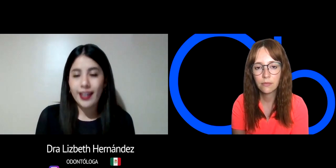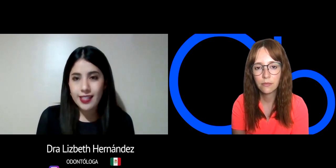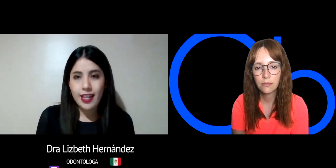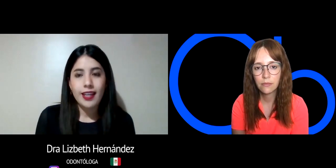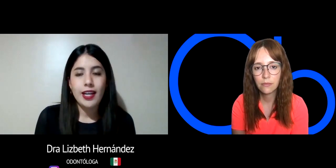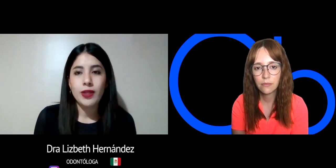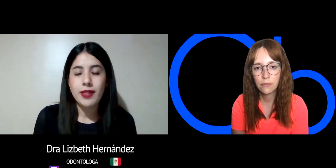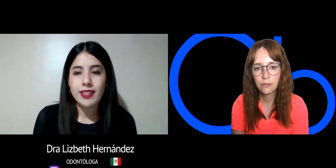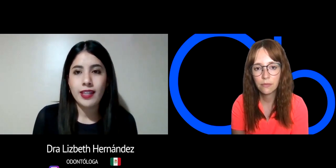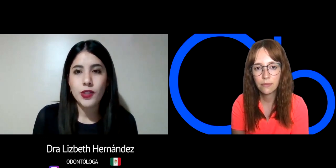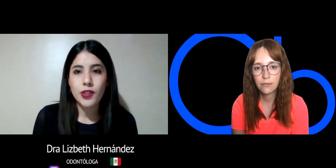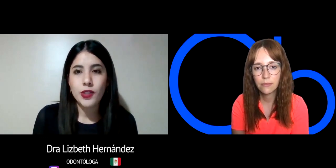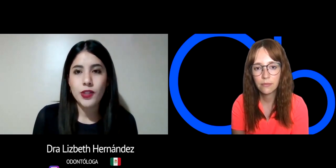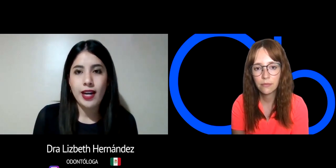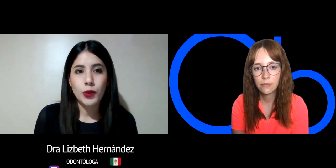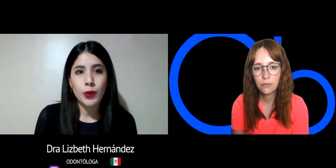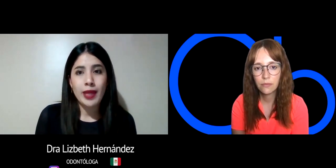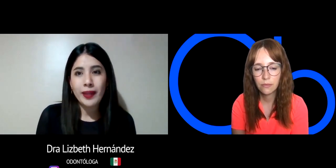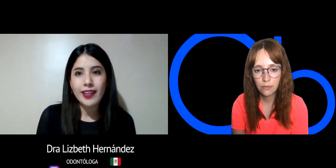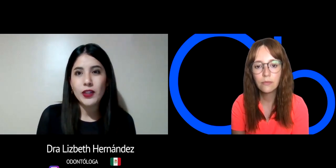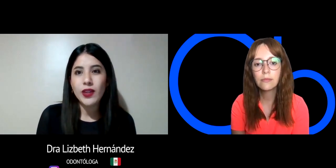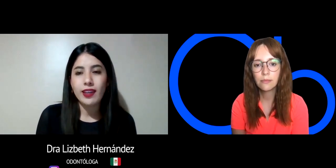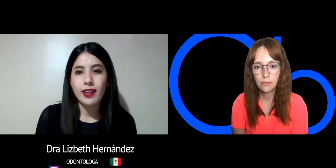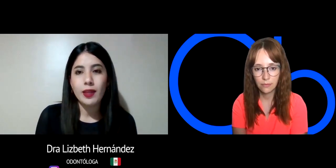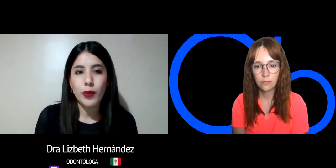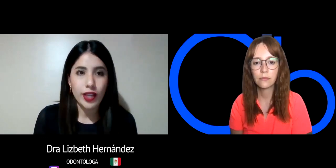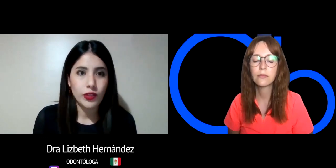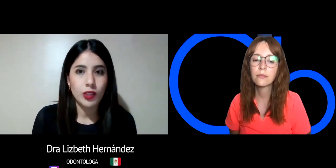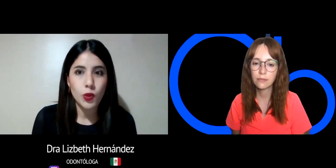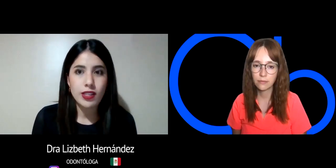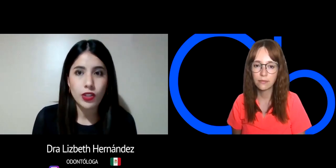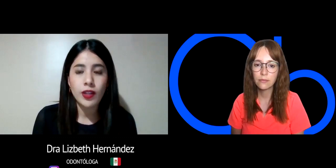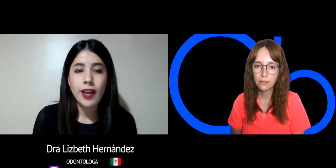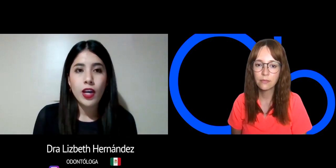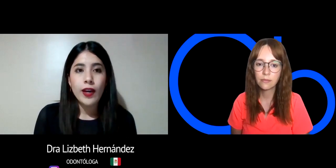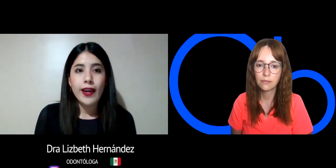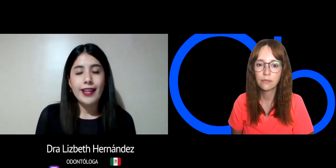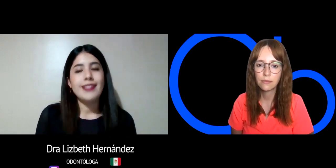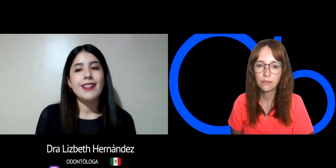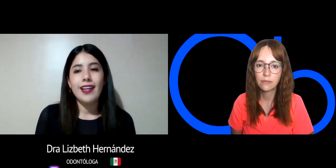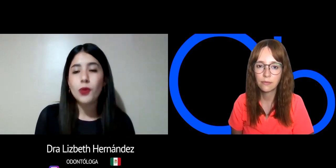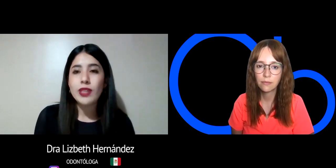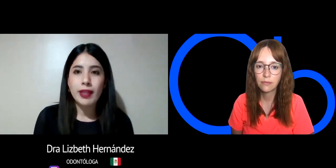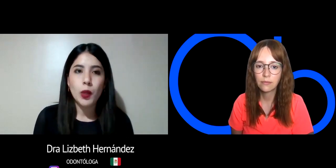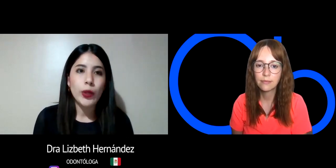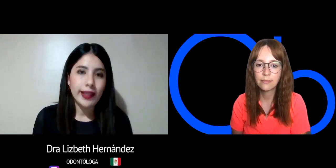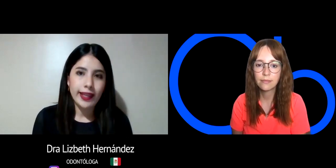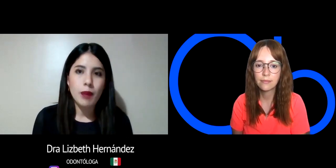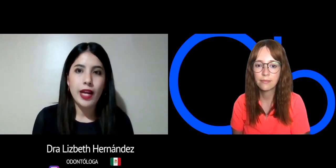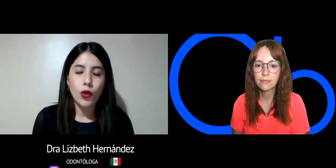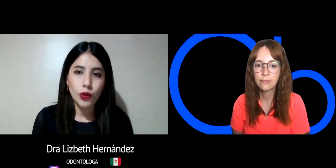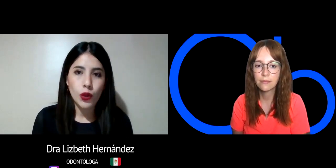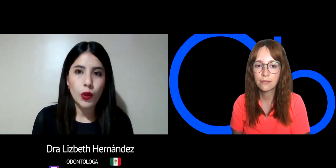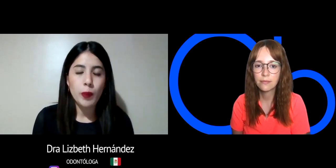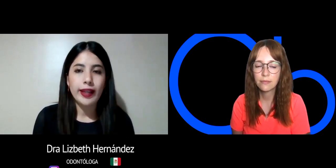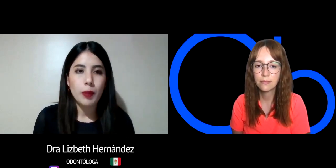soy egresada de la Universidad Nacional Autónoma de México y mi proyecto de titulación es justamente una guía para